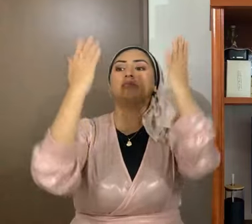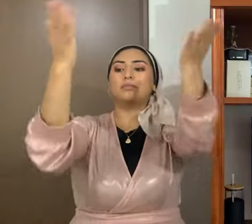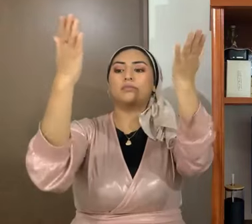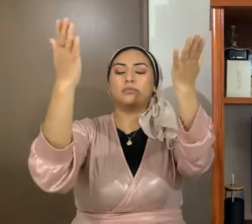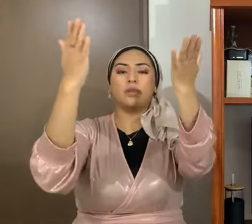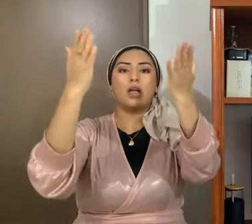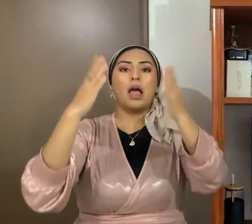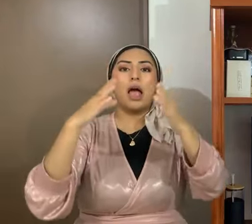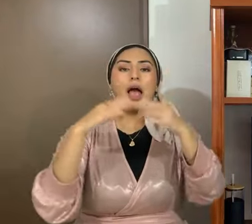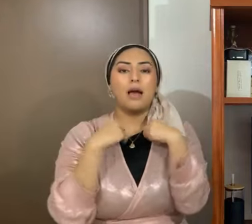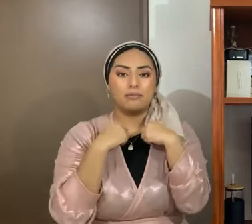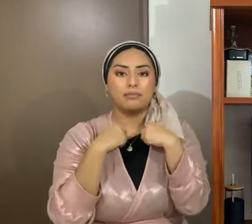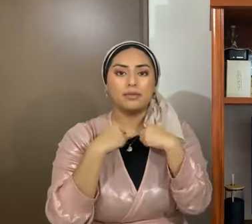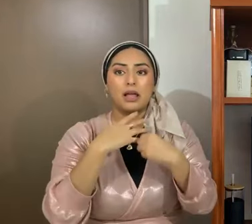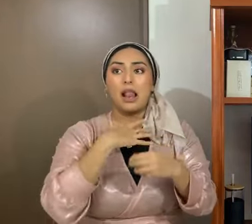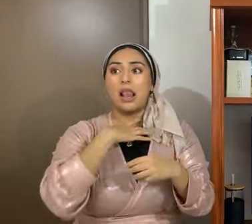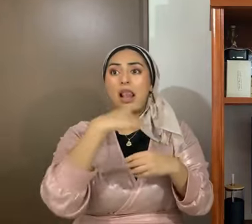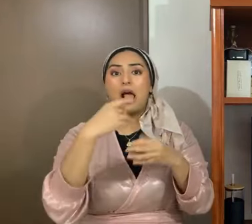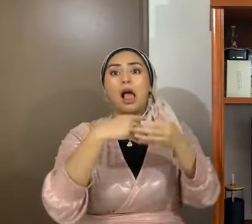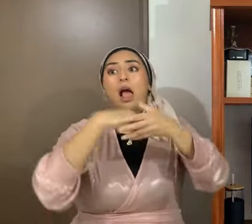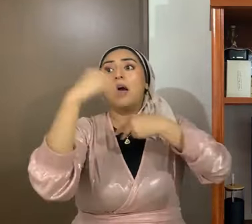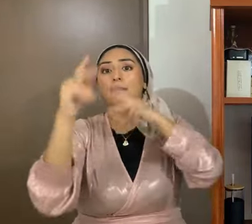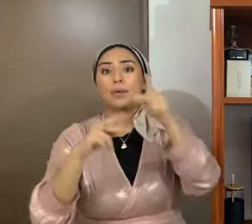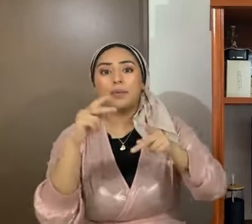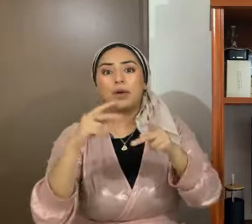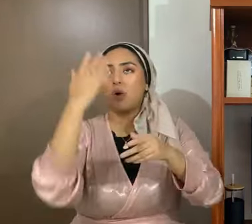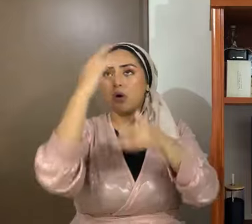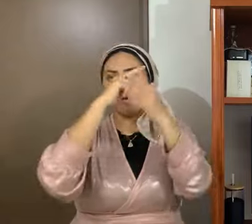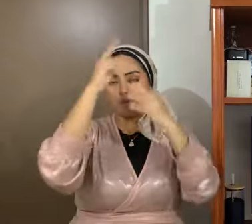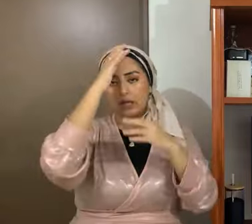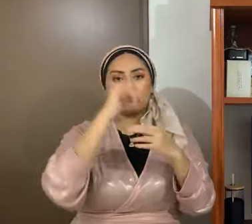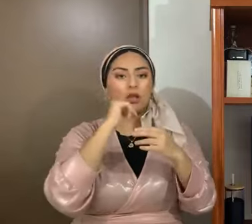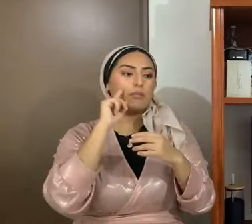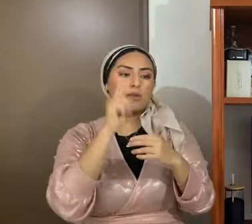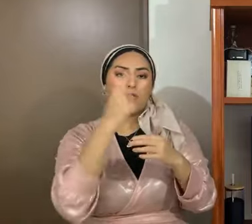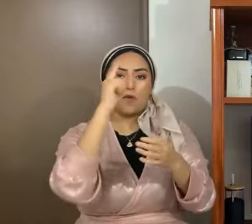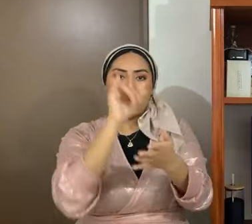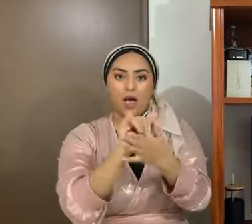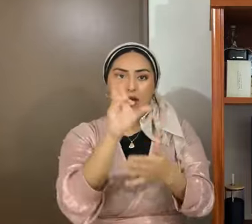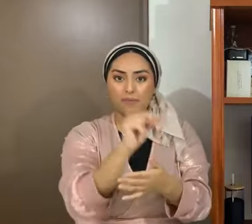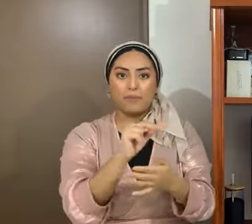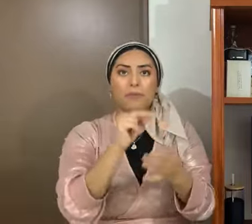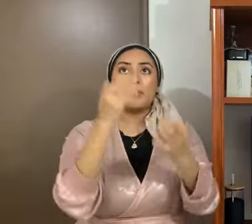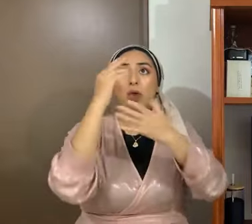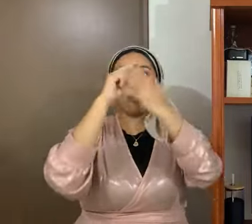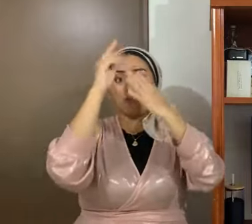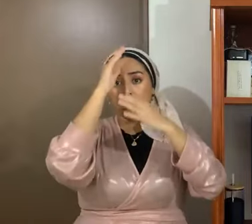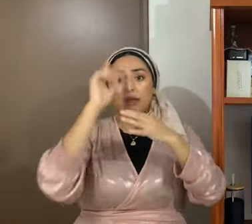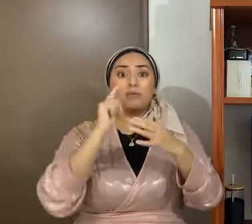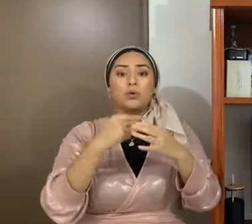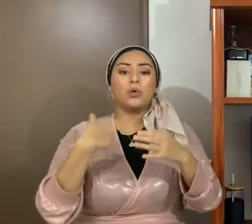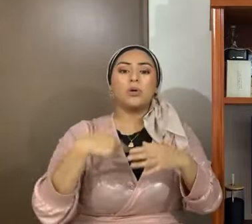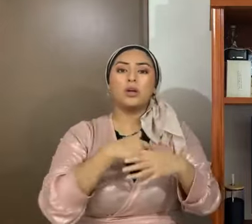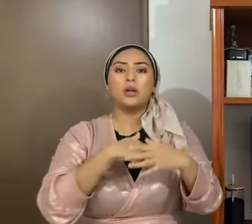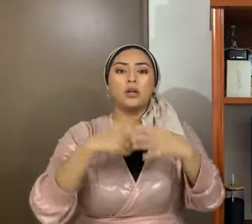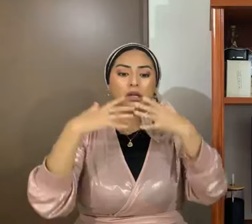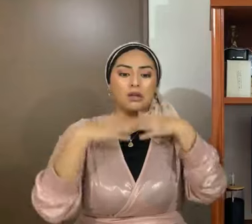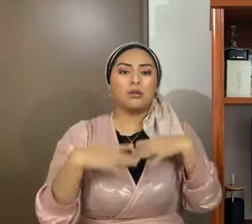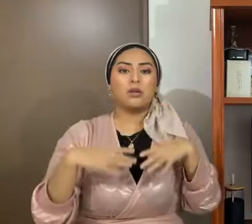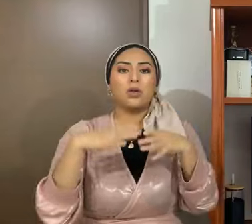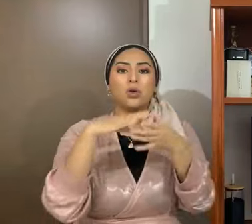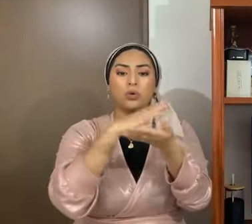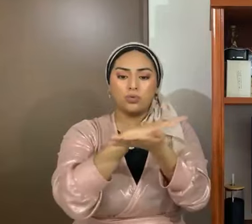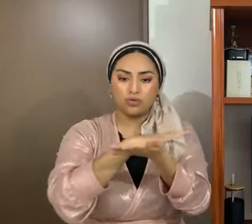Ofrecerse para ser aceptado, para ser agradado. Y el Eterno no nos mandó para eso, el Eterno nos mandó a tener vestimenta recatada, ¿sí?